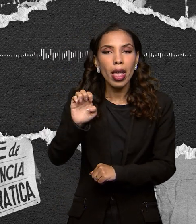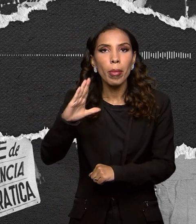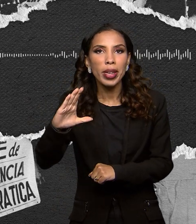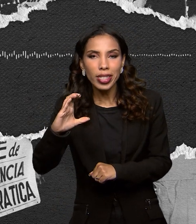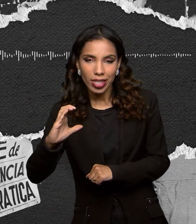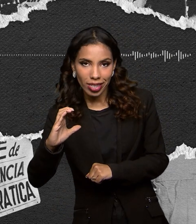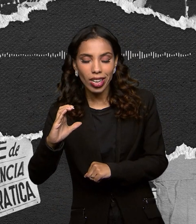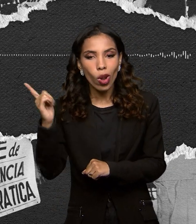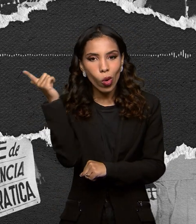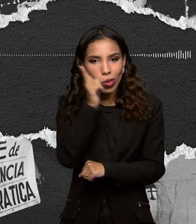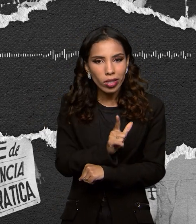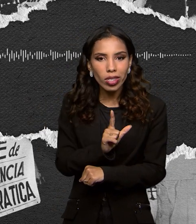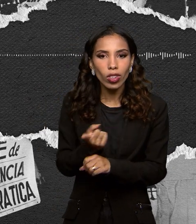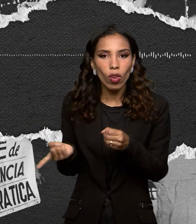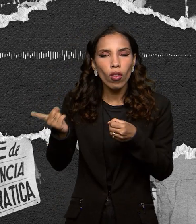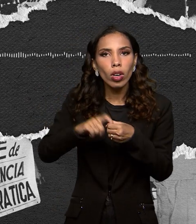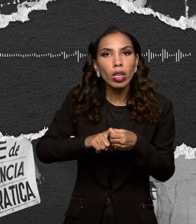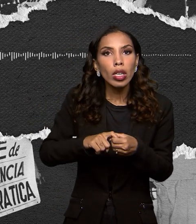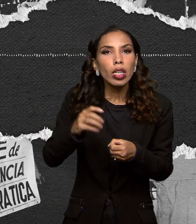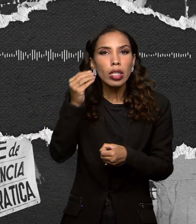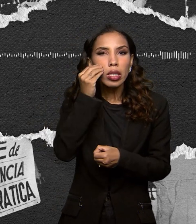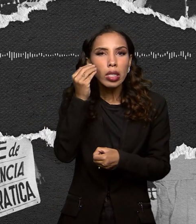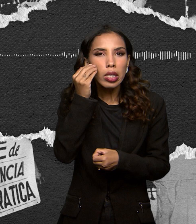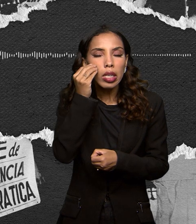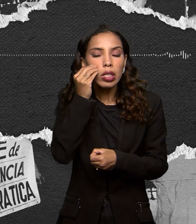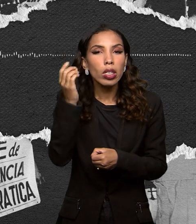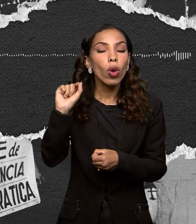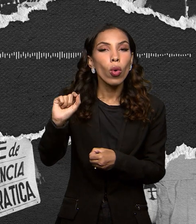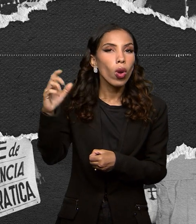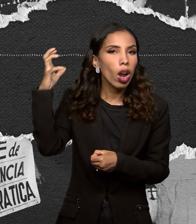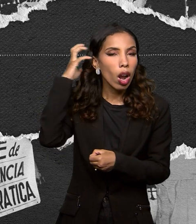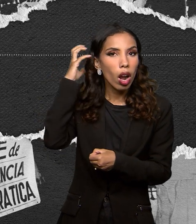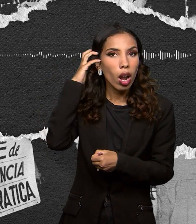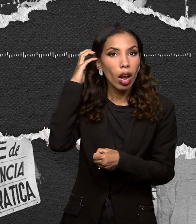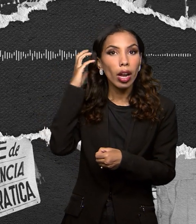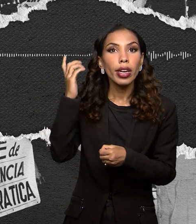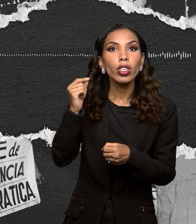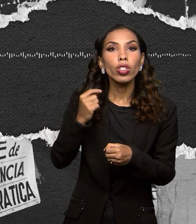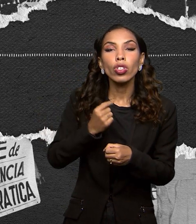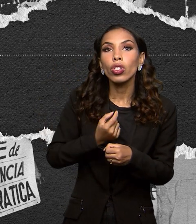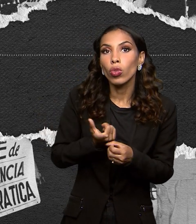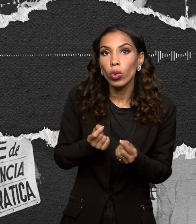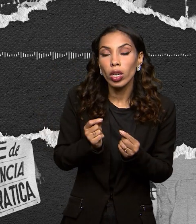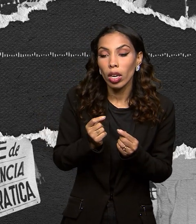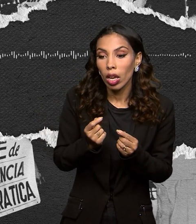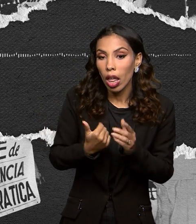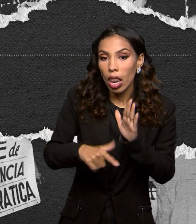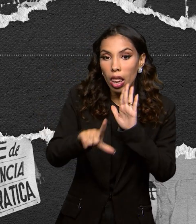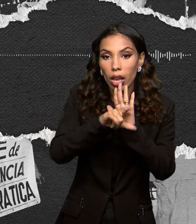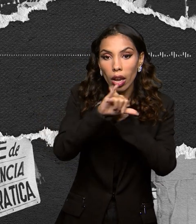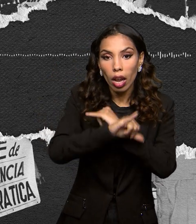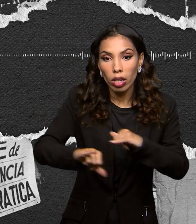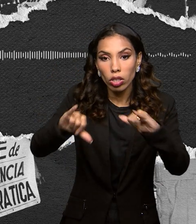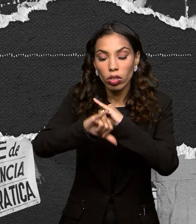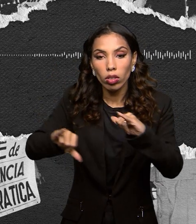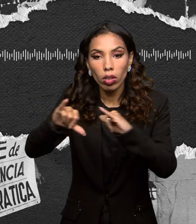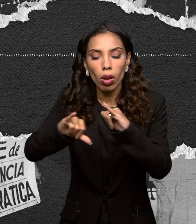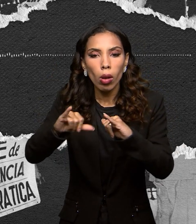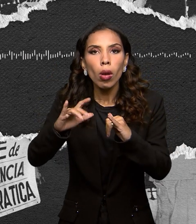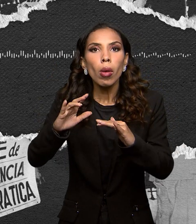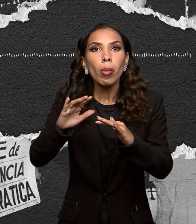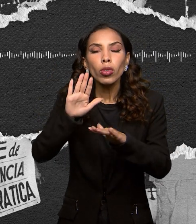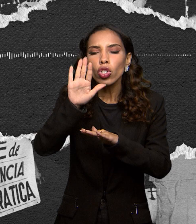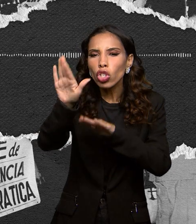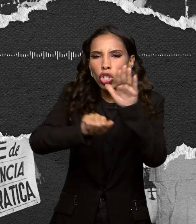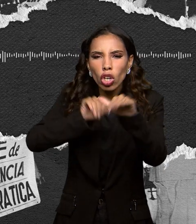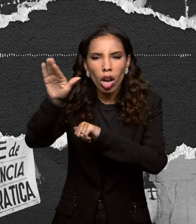A tentativa era repetir a cadeia de rádios da legalidade contra o golpe, mas dessa vez ela não durou. A convocação de greve